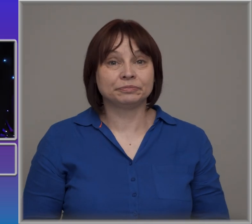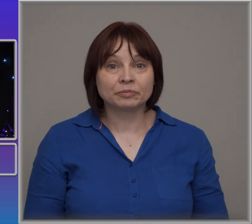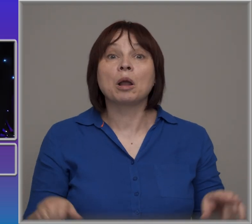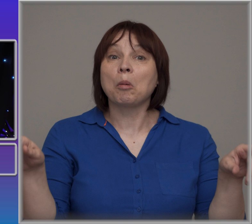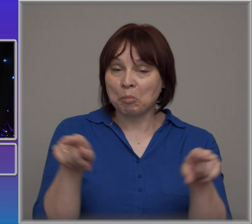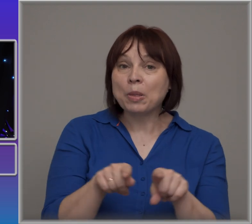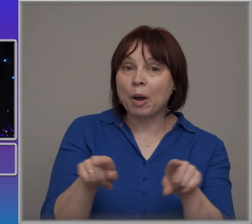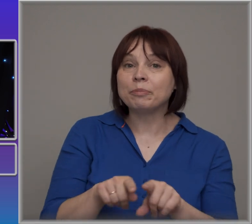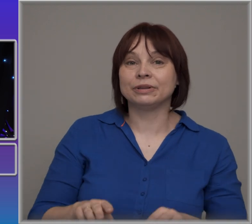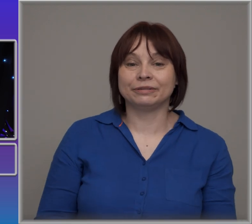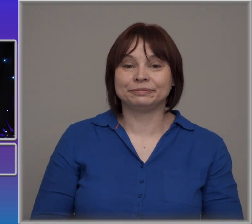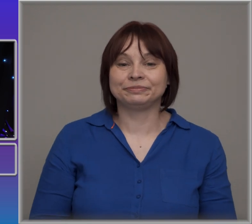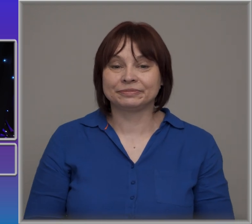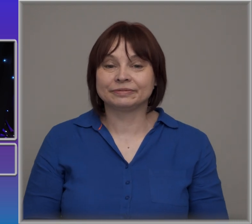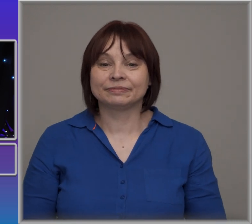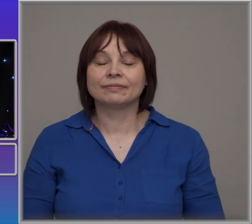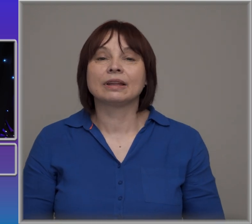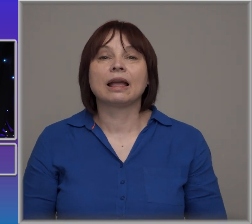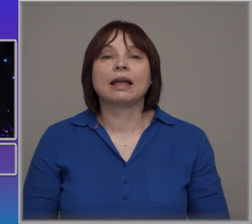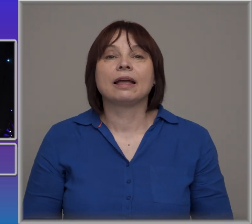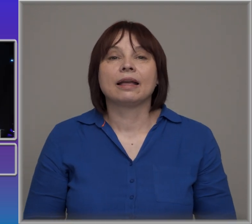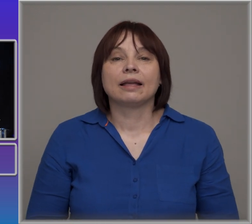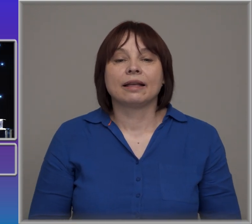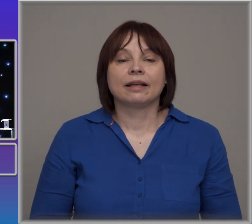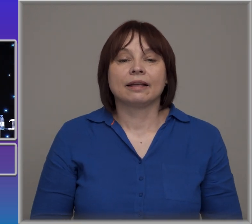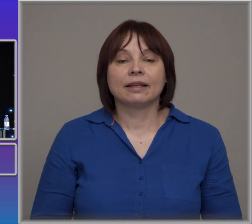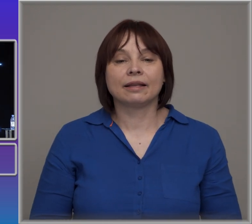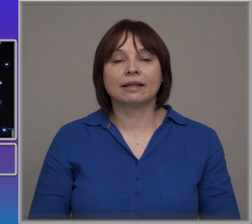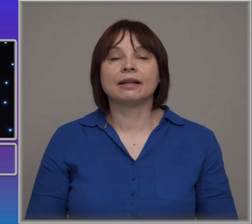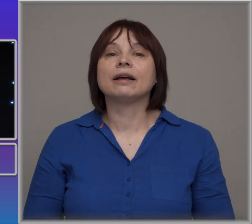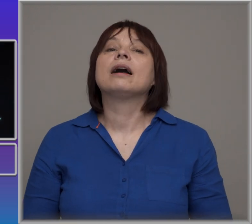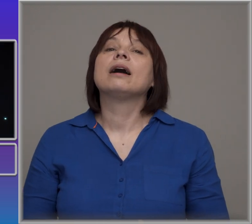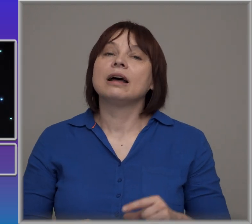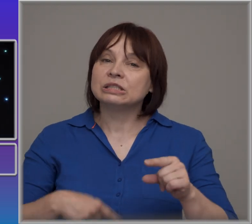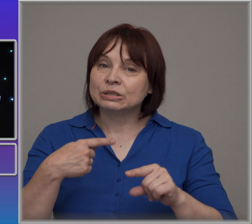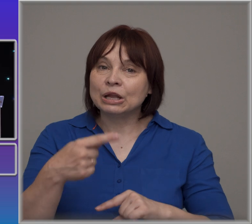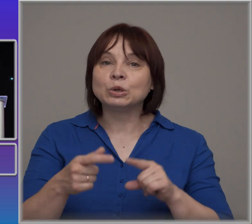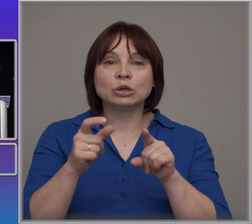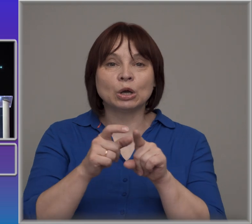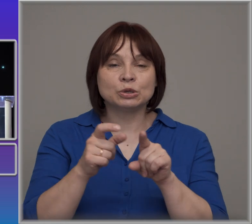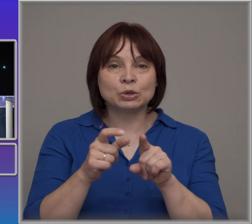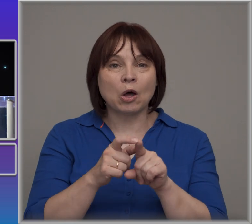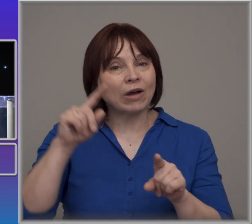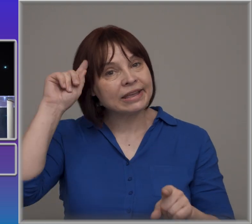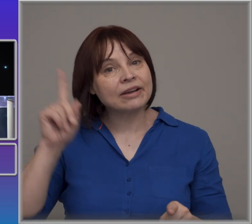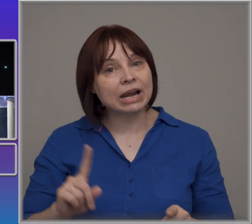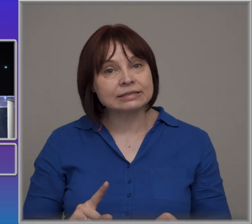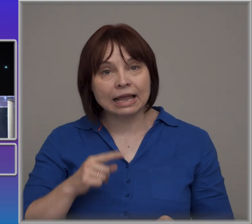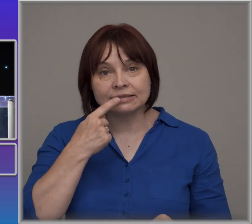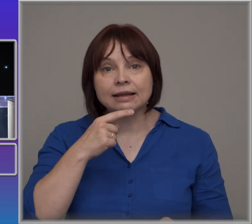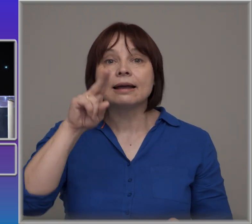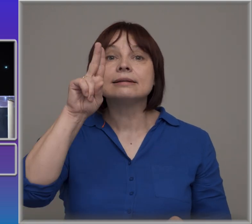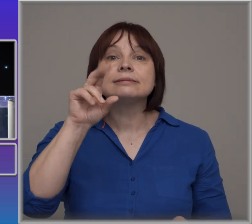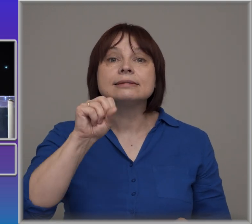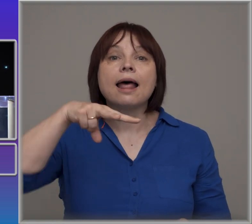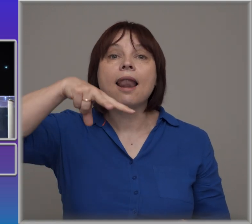вы потом купили этот продукт. Или когда у тебя компьютер, ты начинаешь открывать, и у тебя демо-версия на несколько